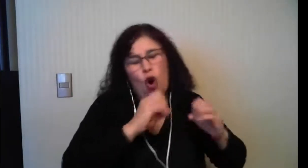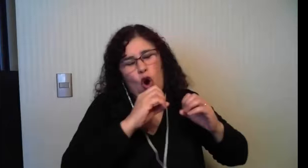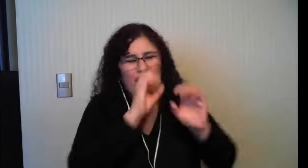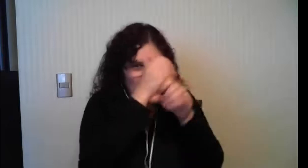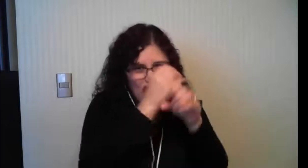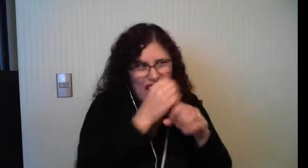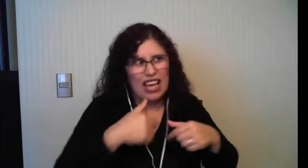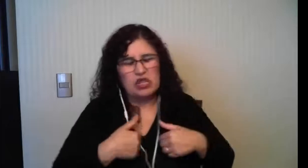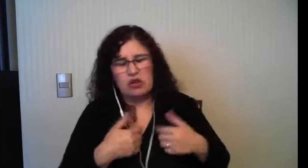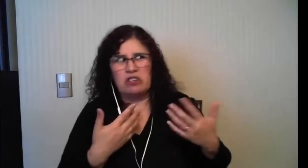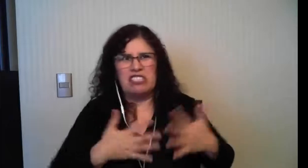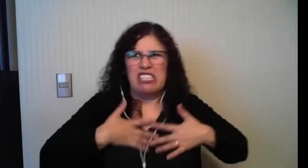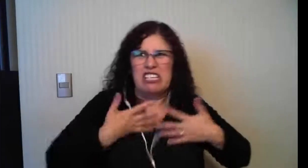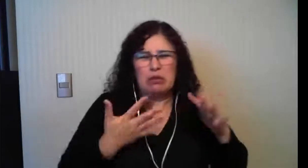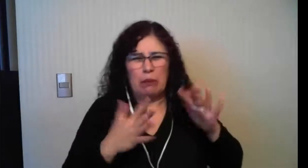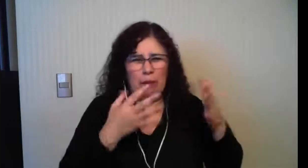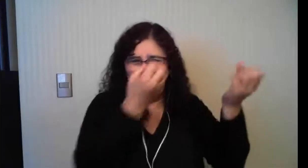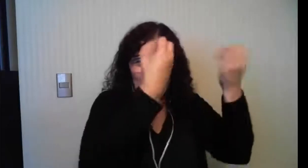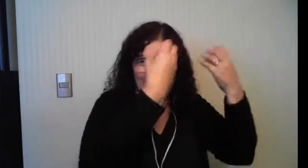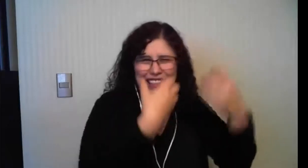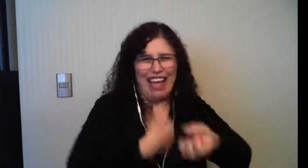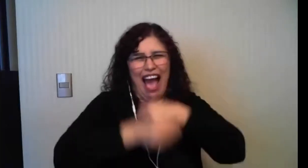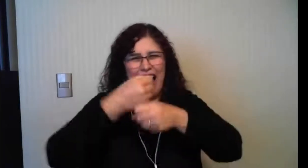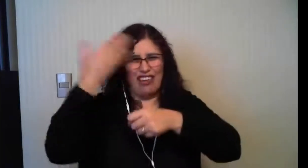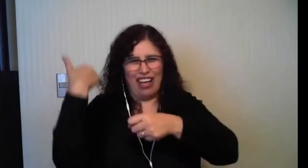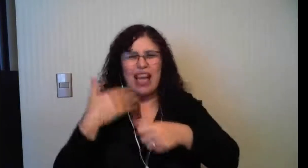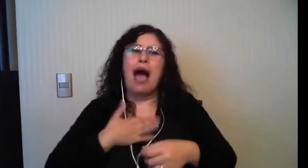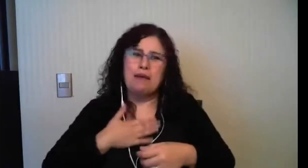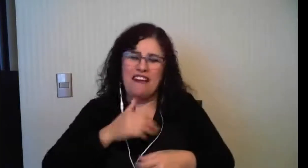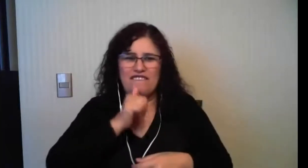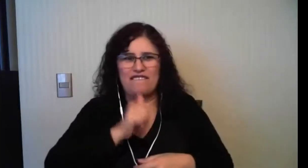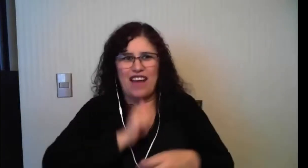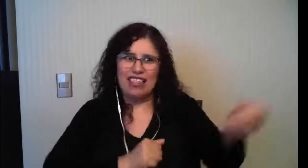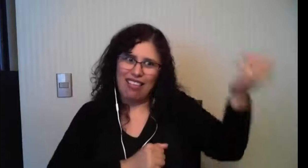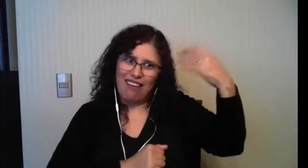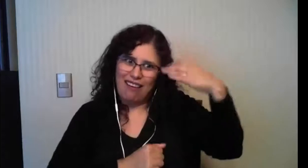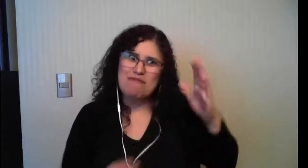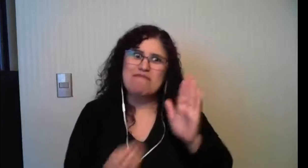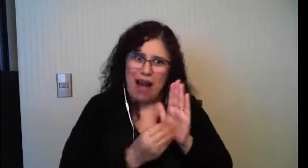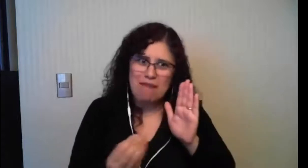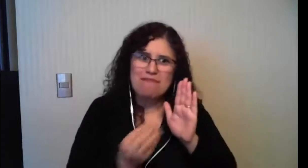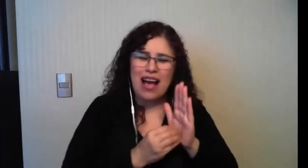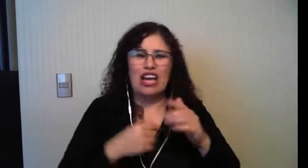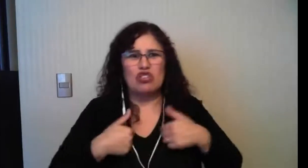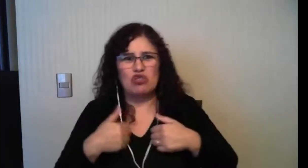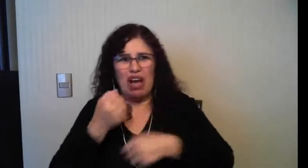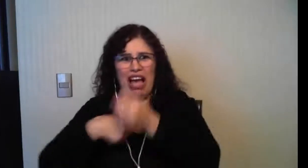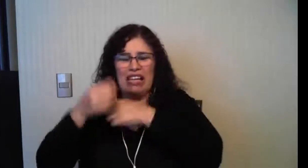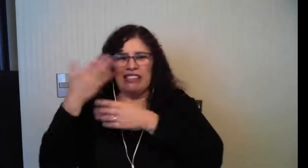estas cosas, como que, o sea, me falta aprender todavía, pues como que Sí, quedé así